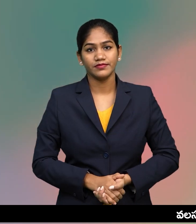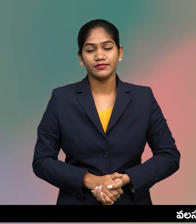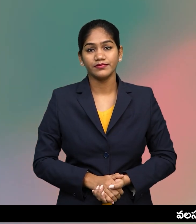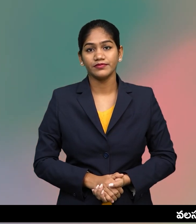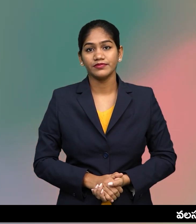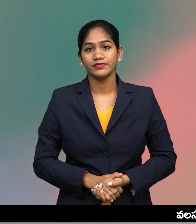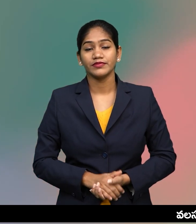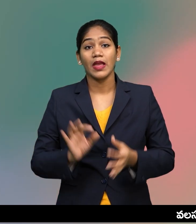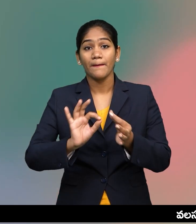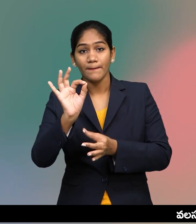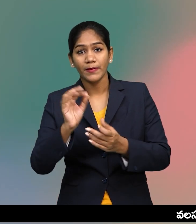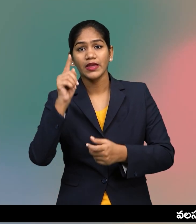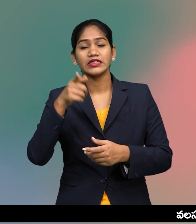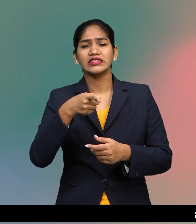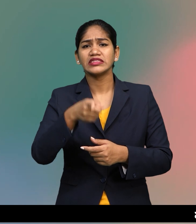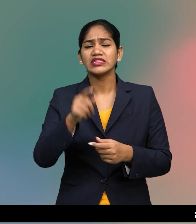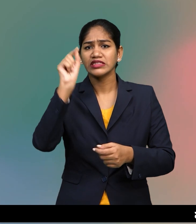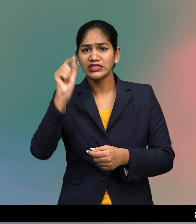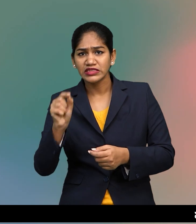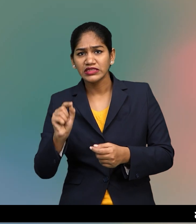వలస నమూనాల కొలతలు మరియు వర్గీకరణ.